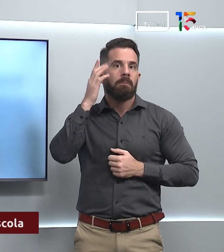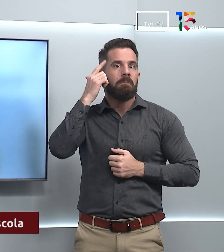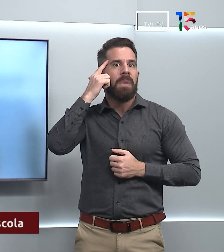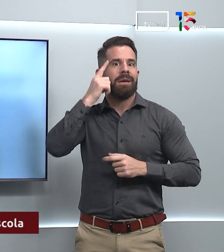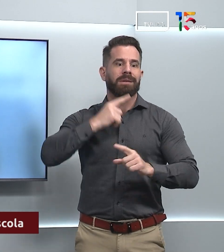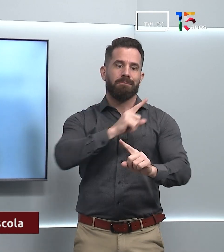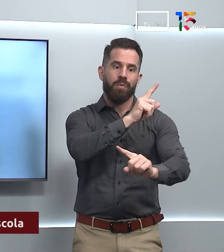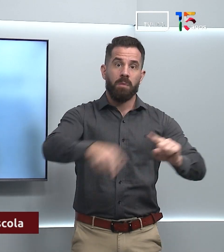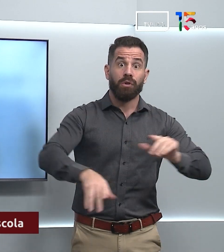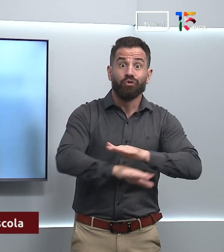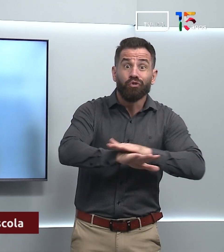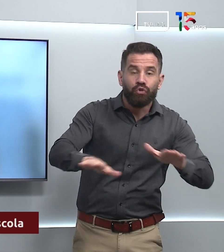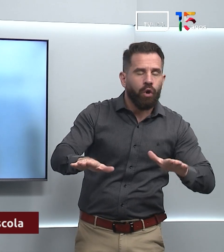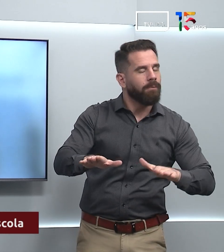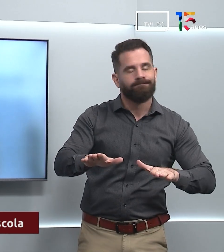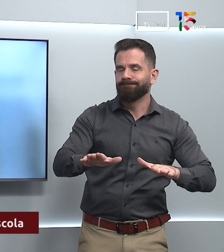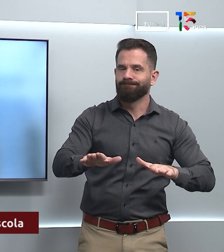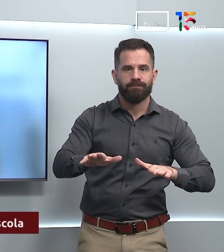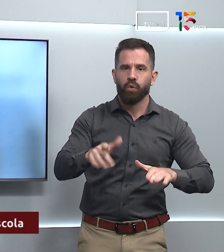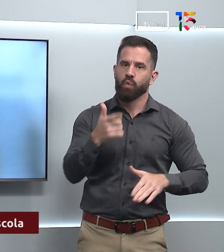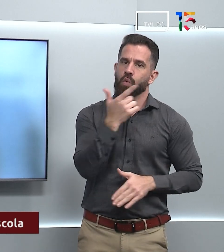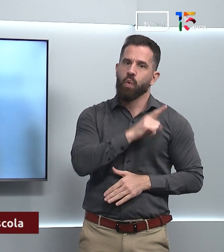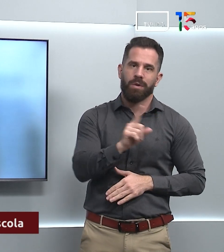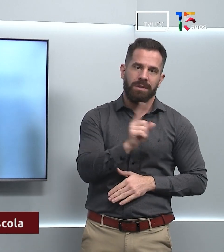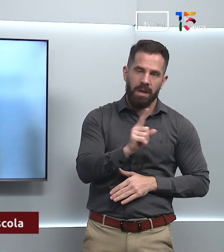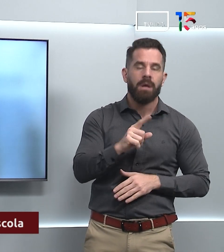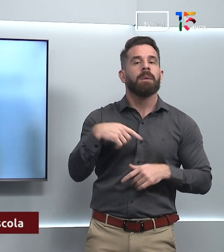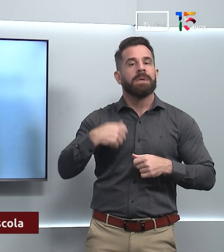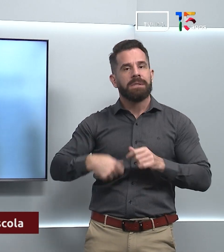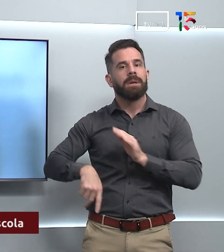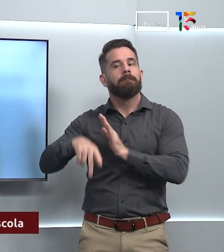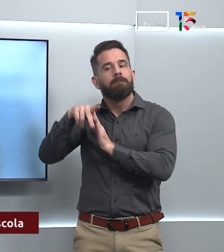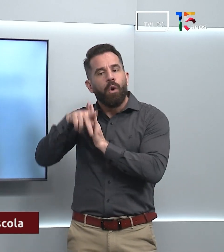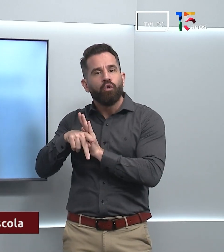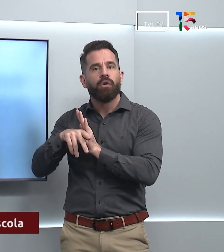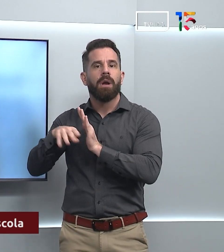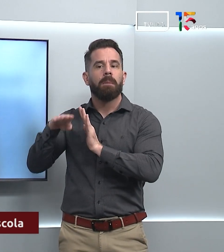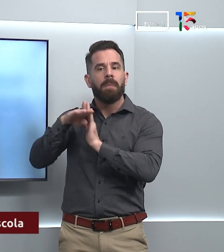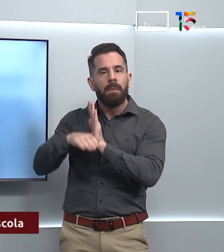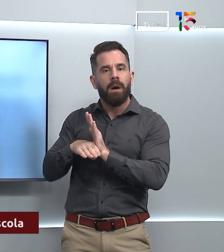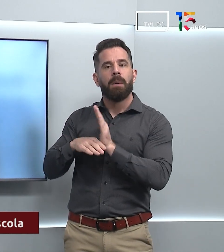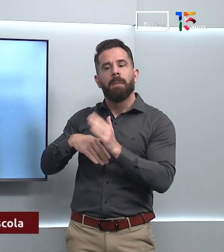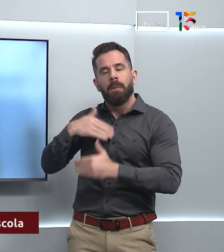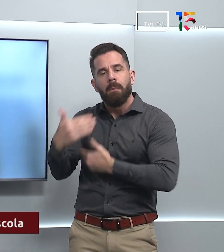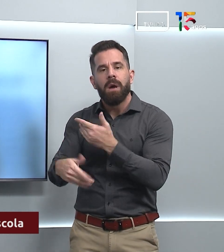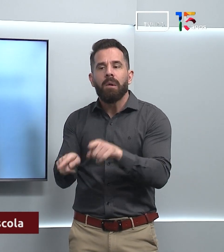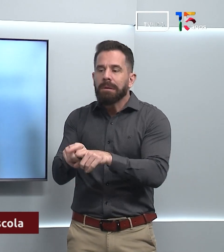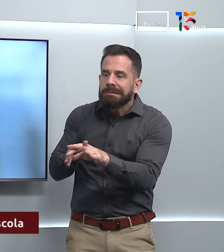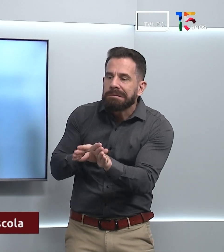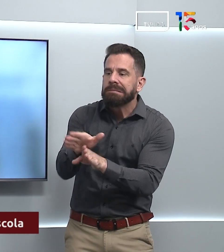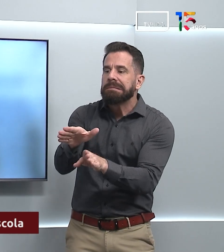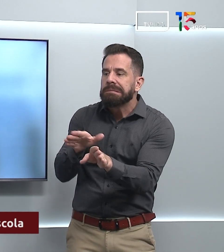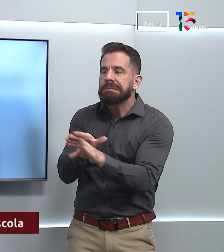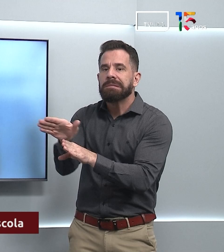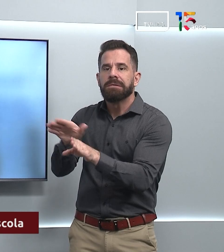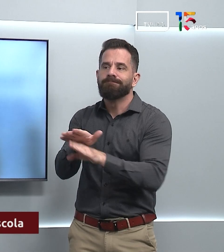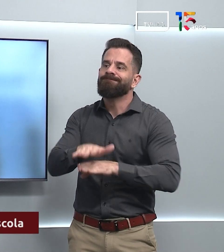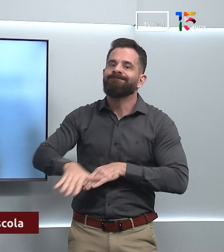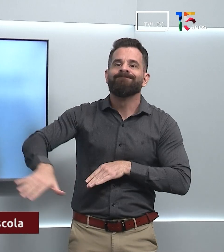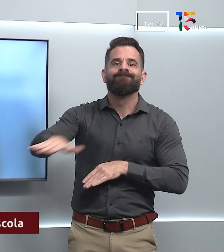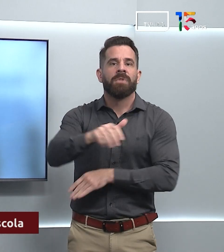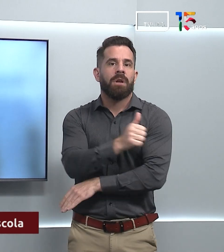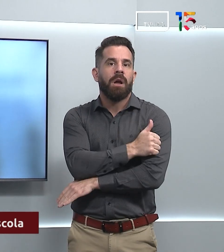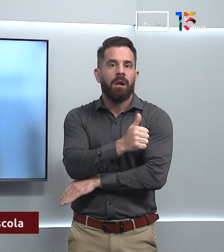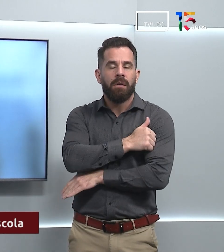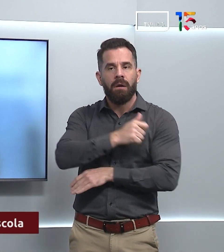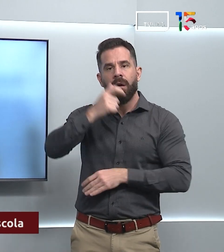proibição ela não é efetiva, é preciso também um plano pedagógico para que a gente possa educar de fato e refletir, né, dentro